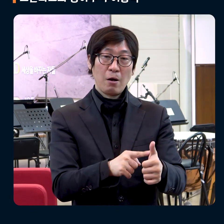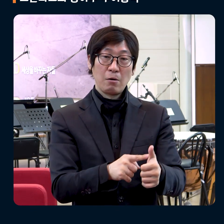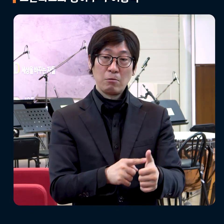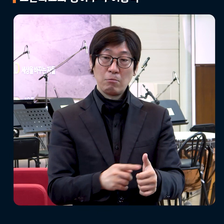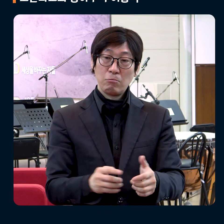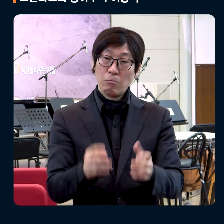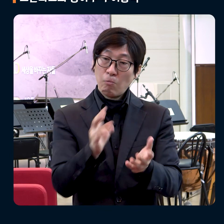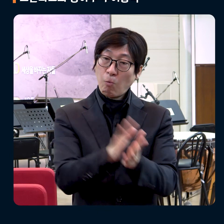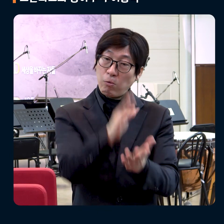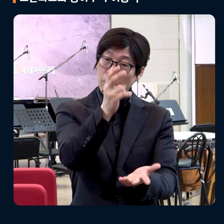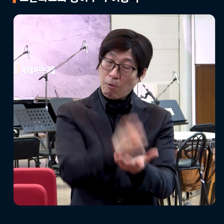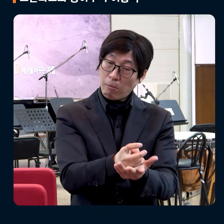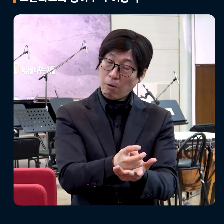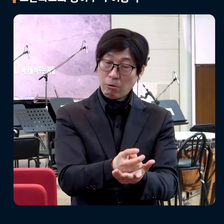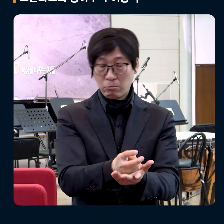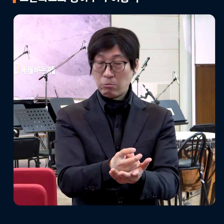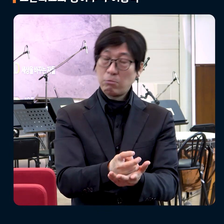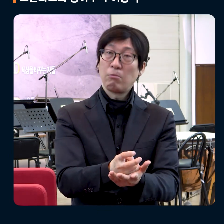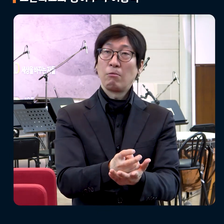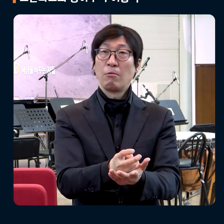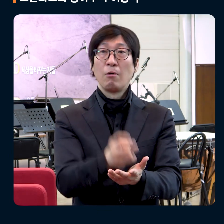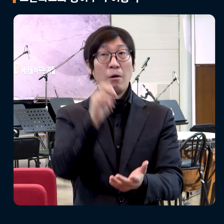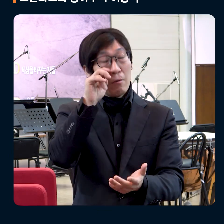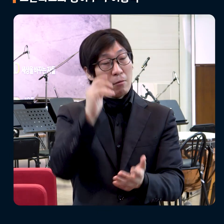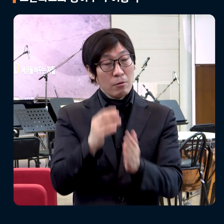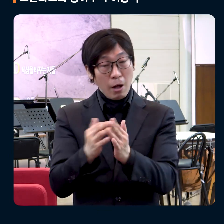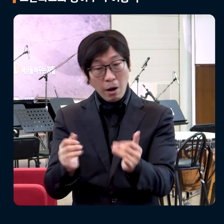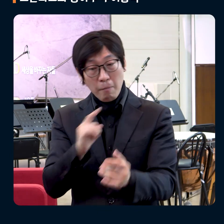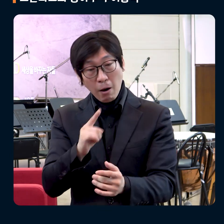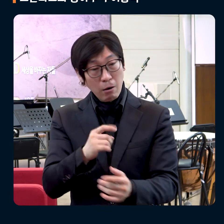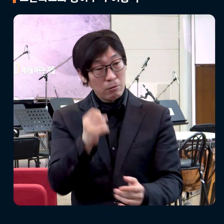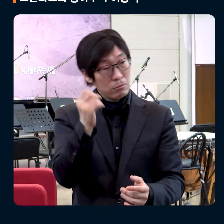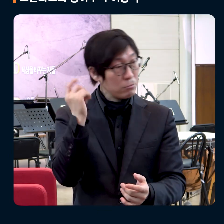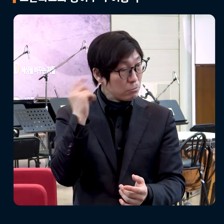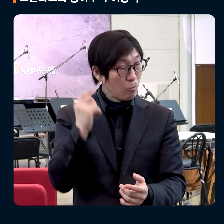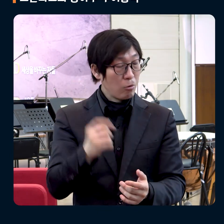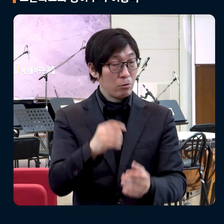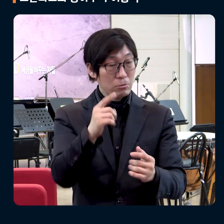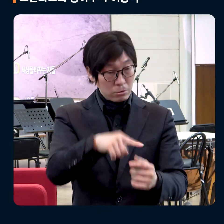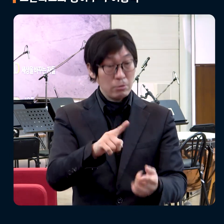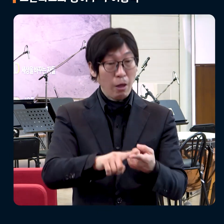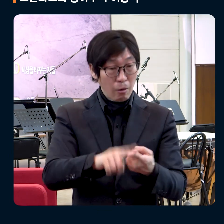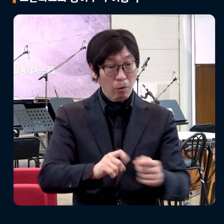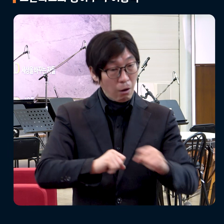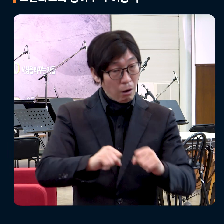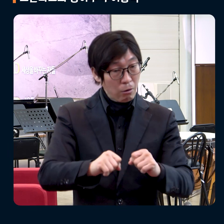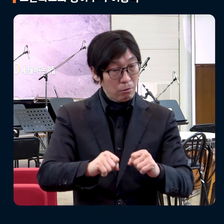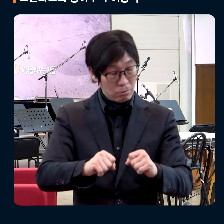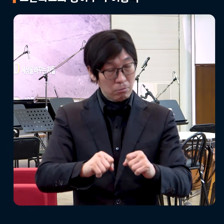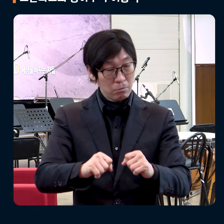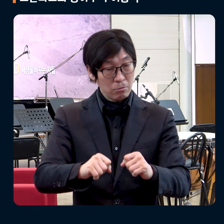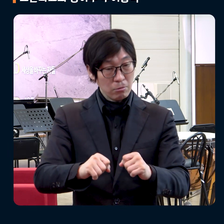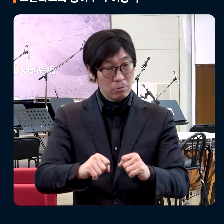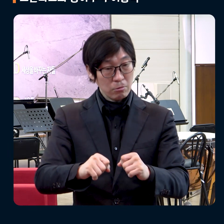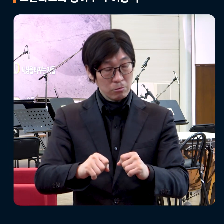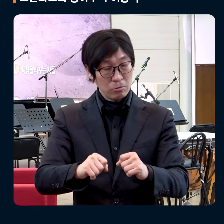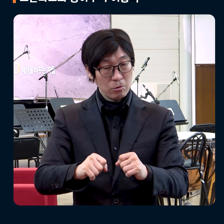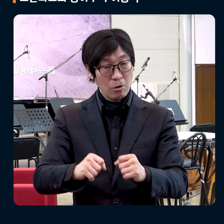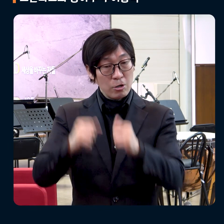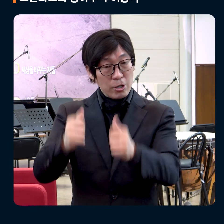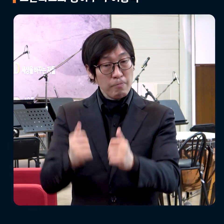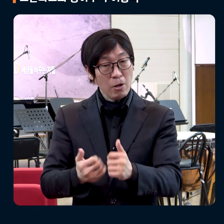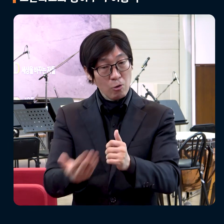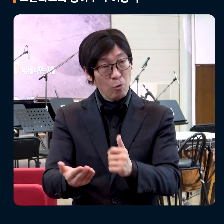끼어든 겁니다. 그러면서 51절, 우리 율법은 사람의 말을 듣고 그 행한 것을 알기 전에